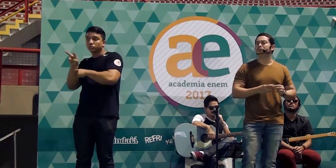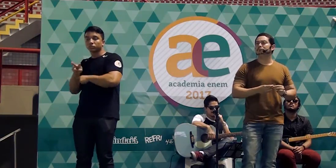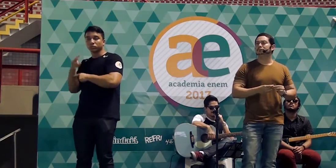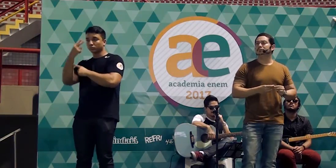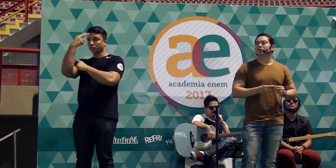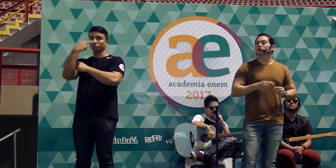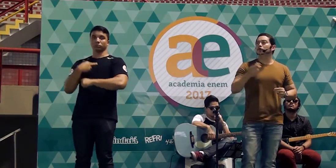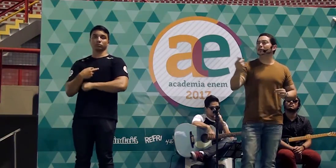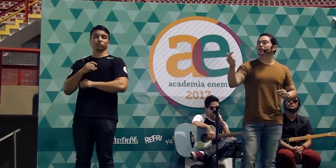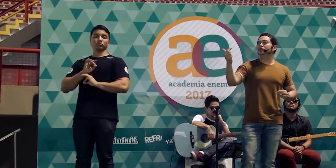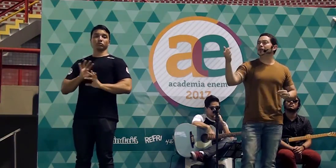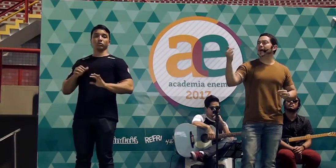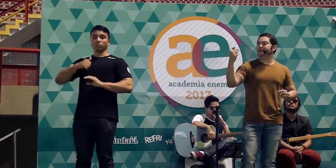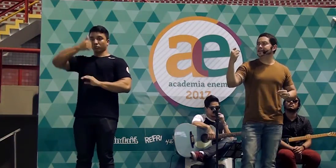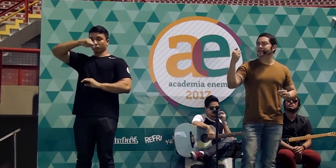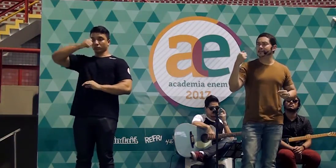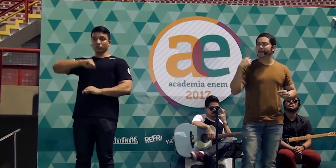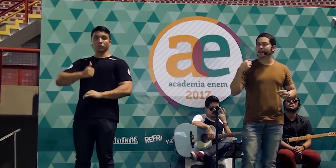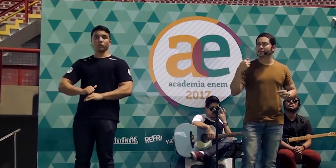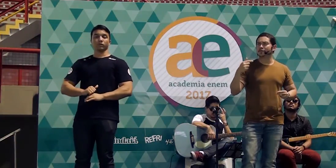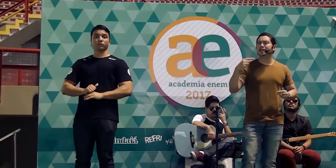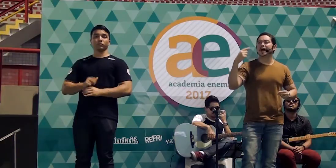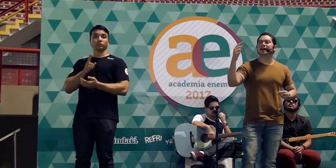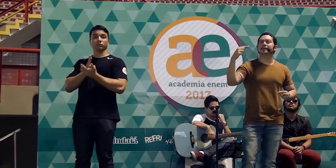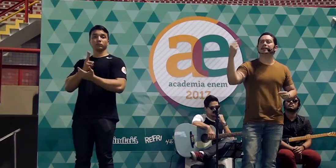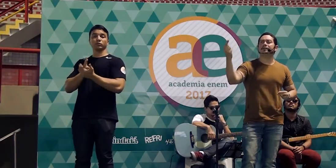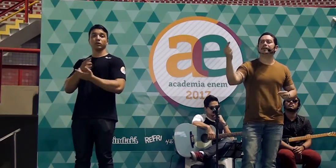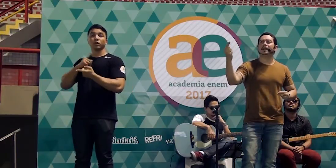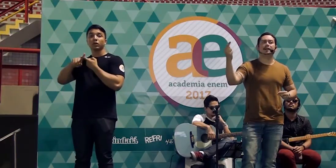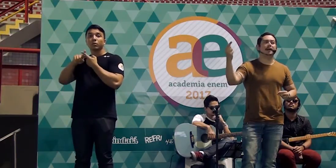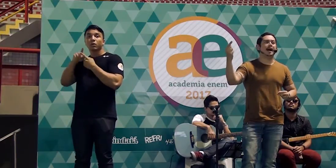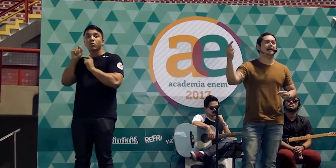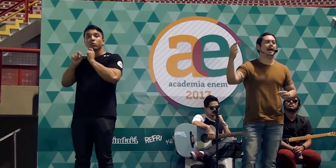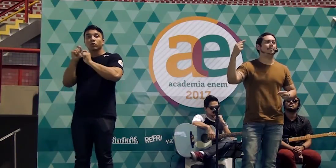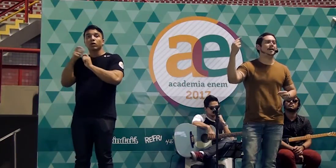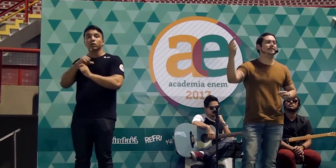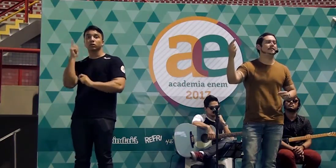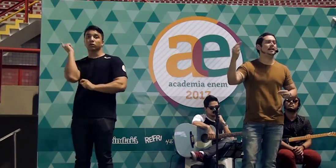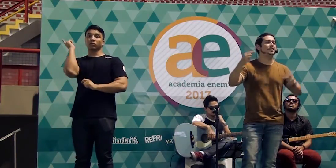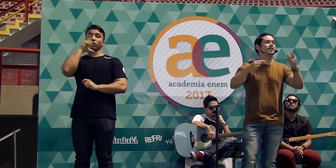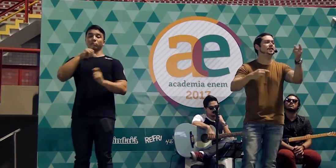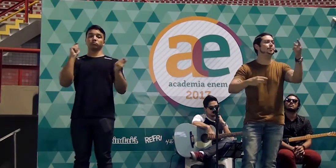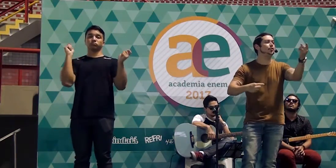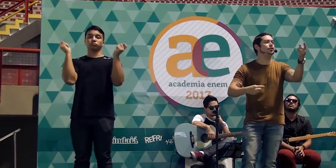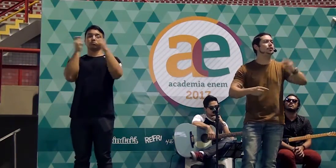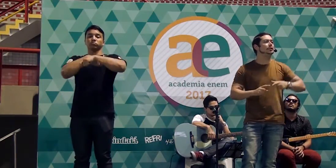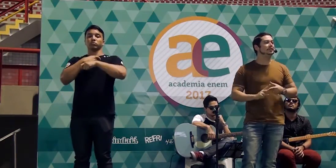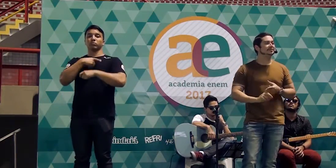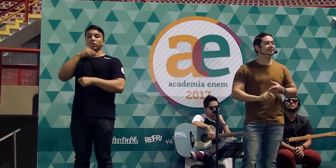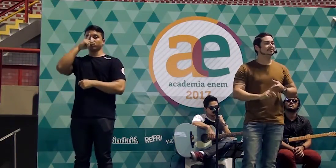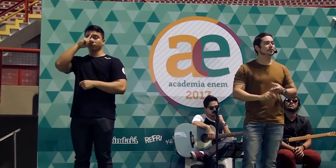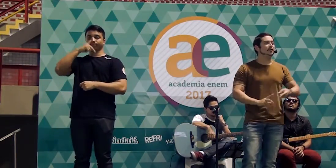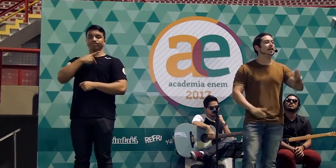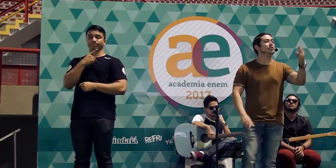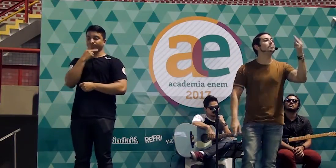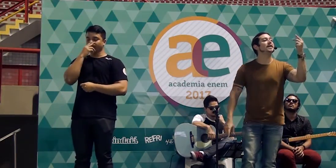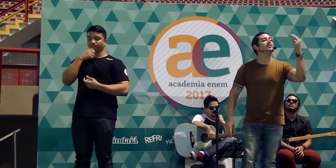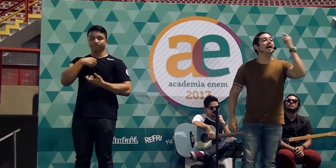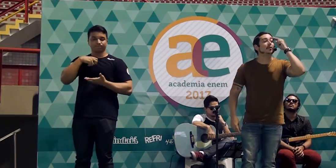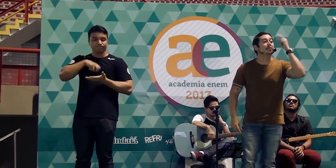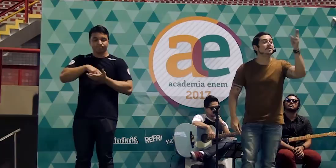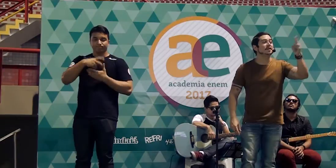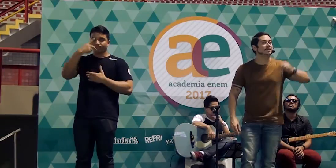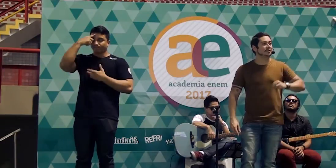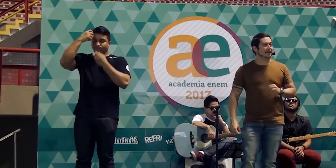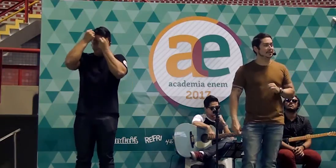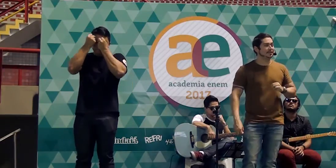mesmo. Tu vigia a si mesmo e ainda tem a capacidade de se punir. Tu fica com peso